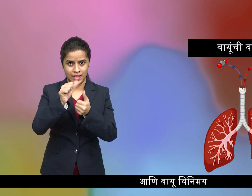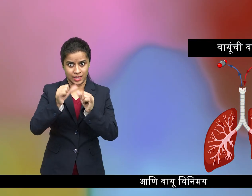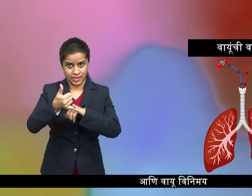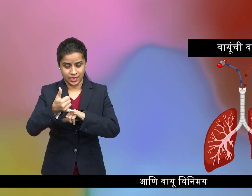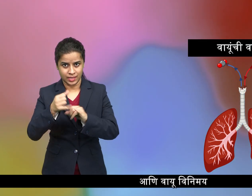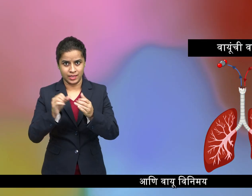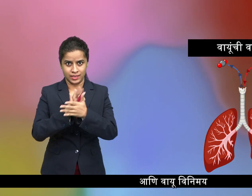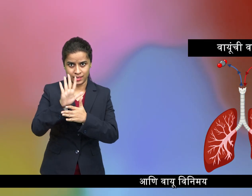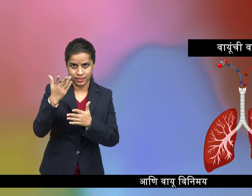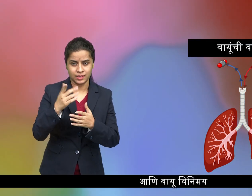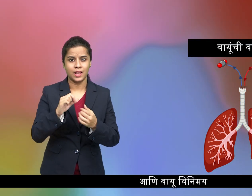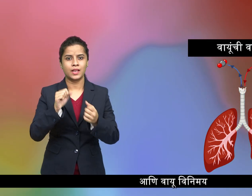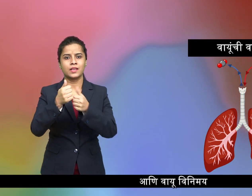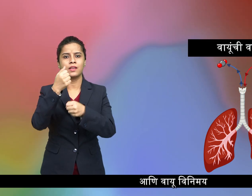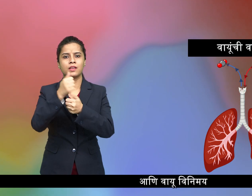आणि वायू विनिमय,